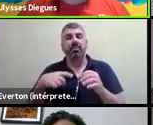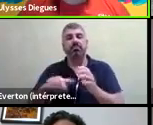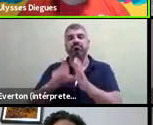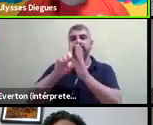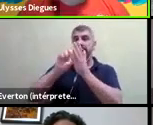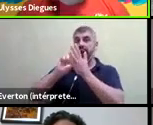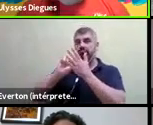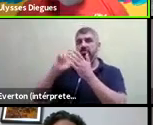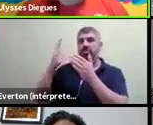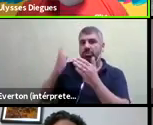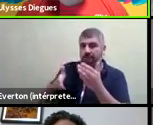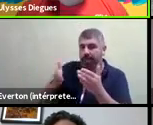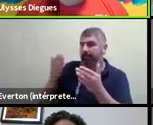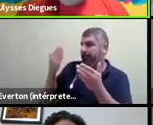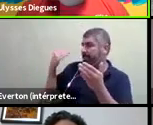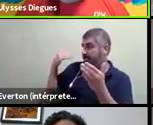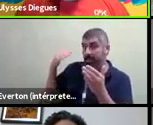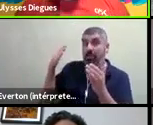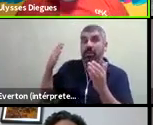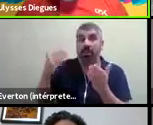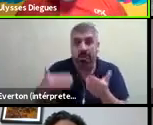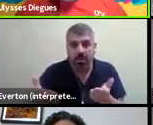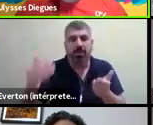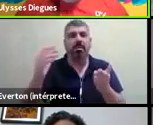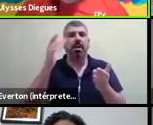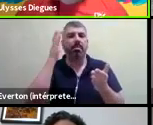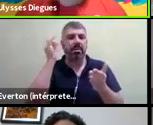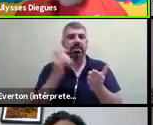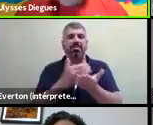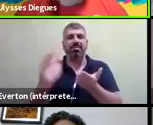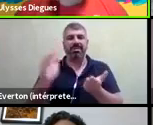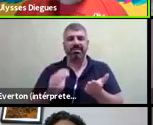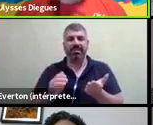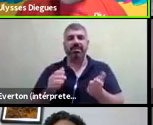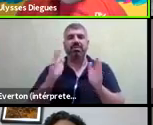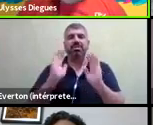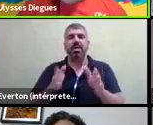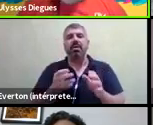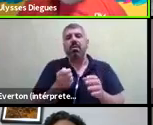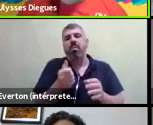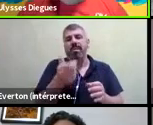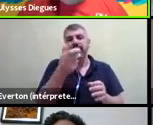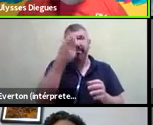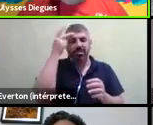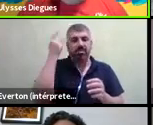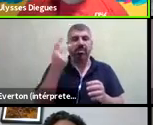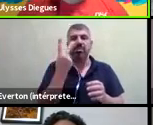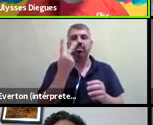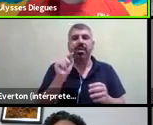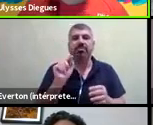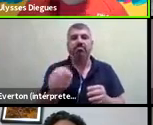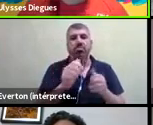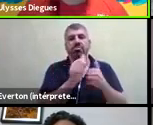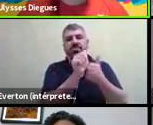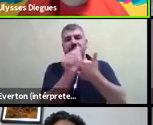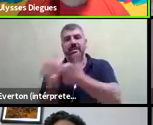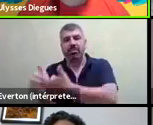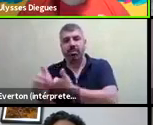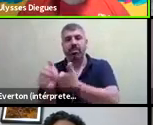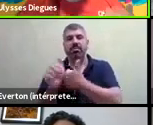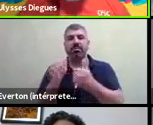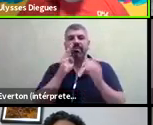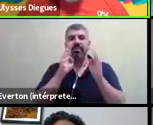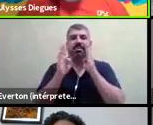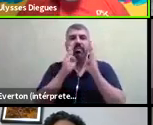estará disponível a partir de amanhã. E já somos quase 2.000 seguidores na nossa página no Facebook. Isso é muito